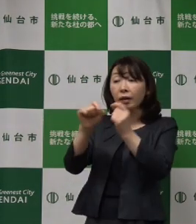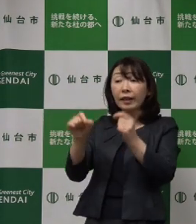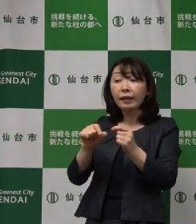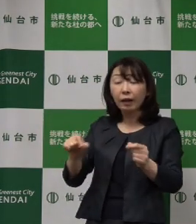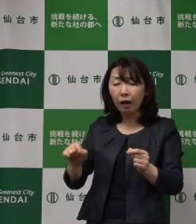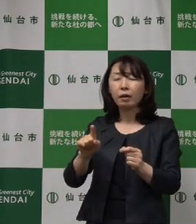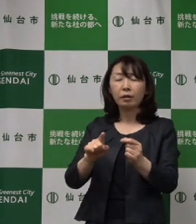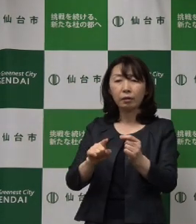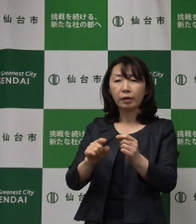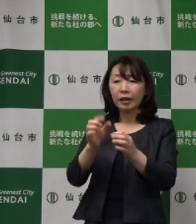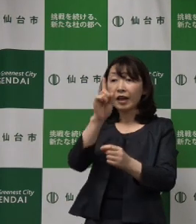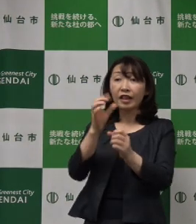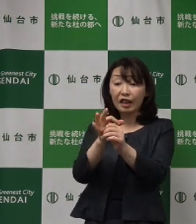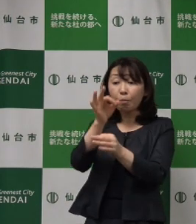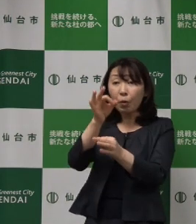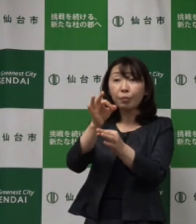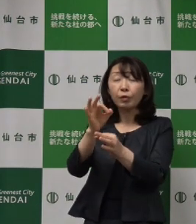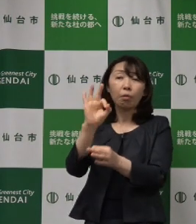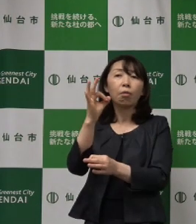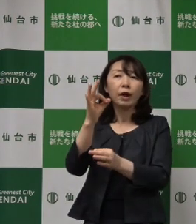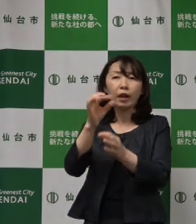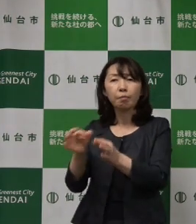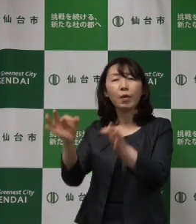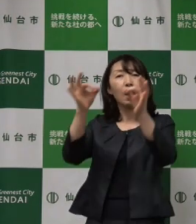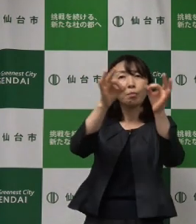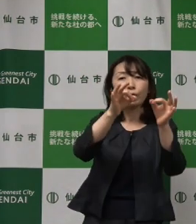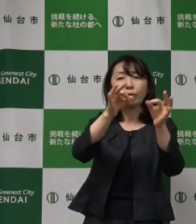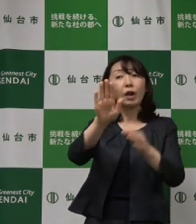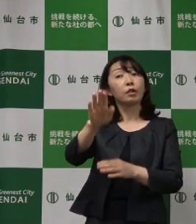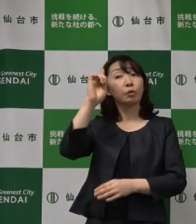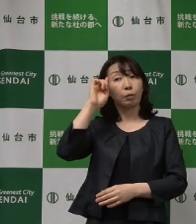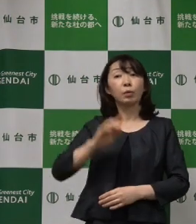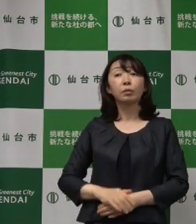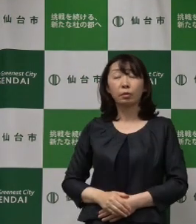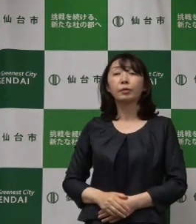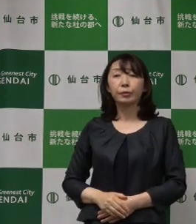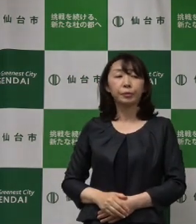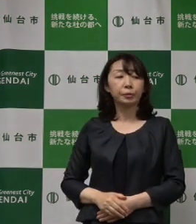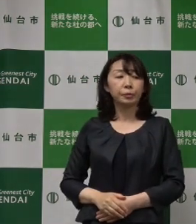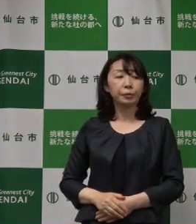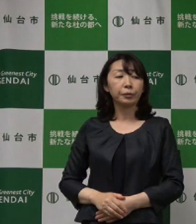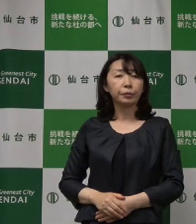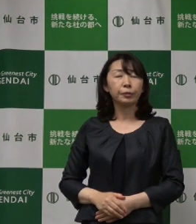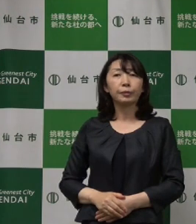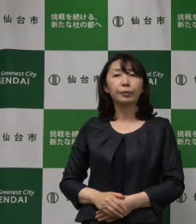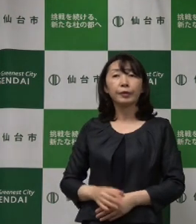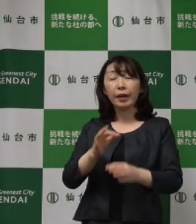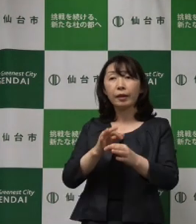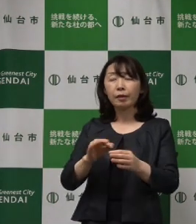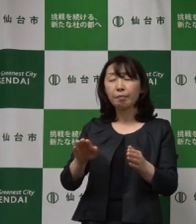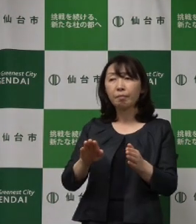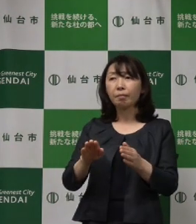たというふうに認識をしております。はい。で、さらに少し時間